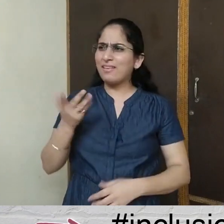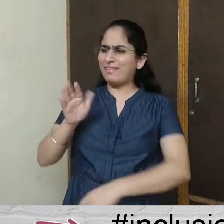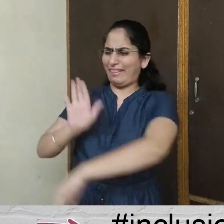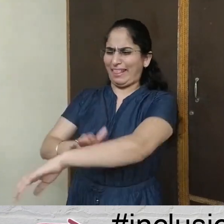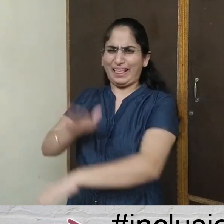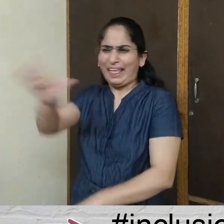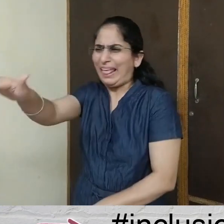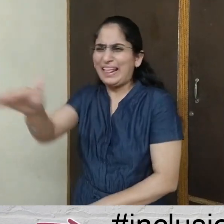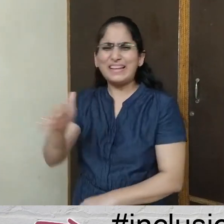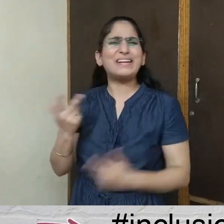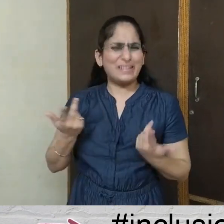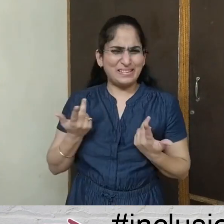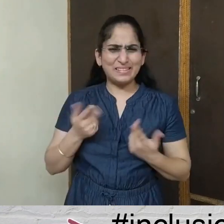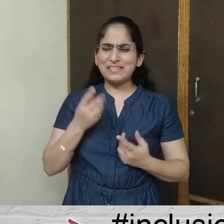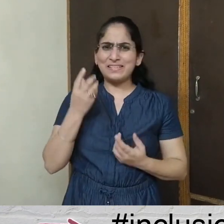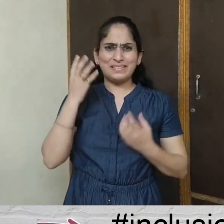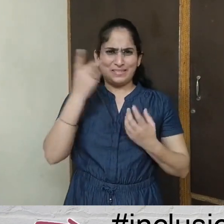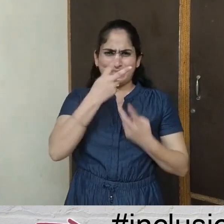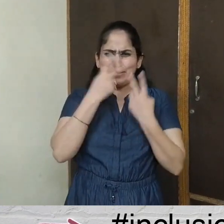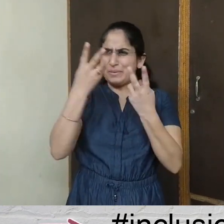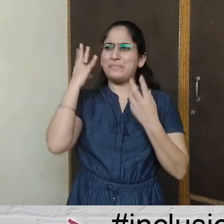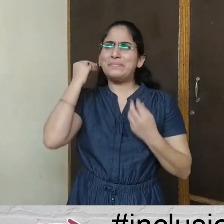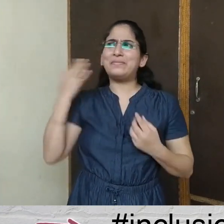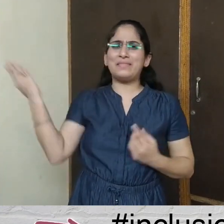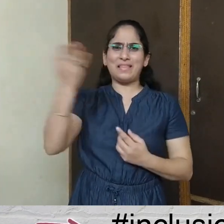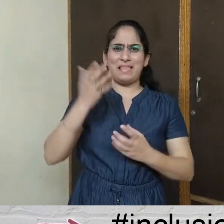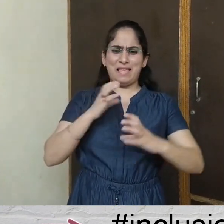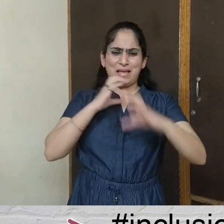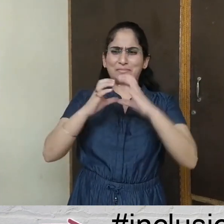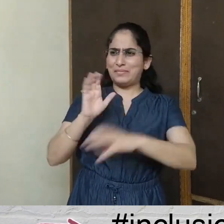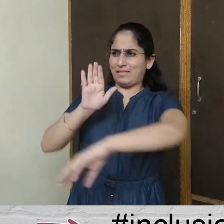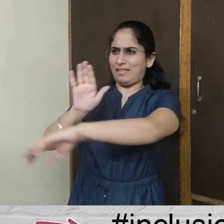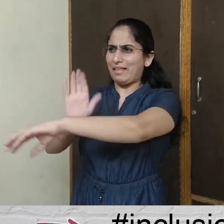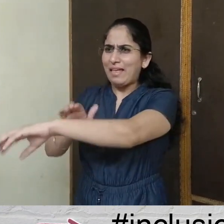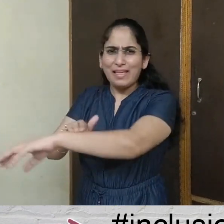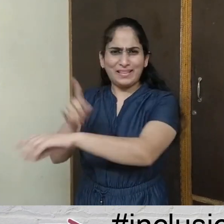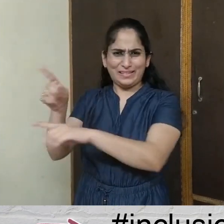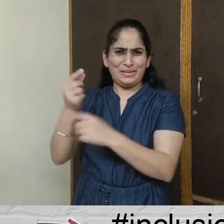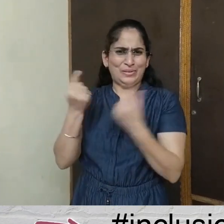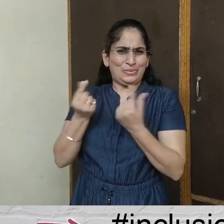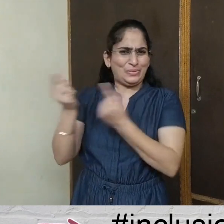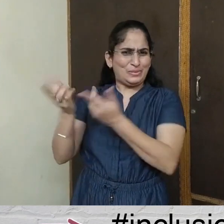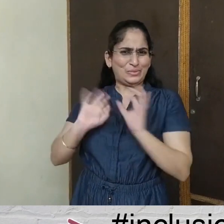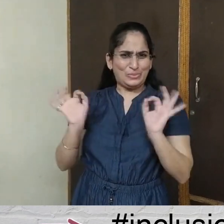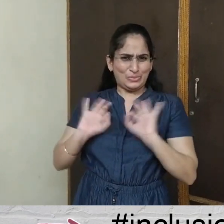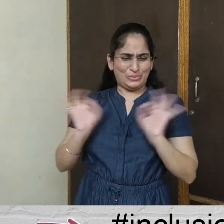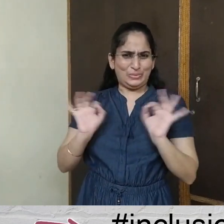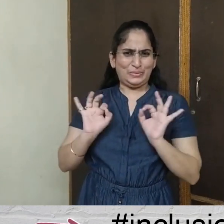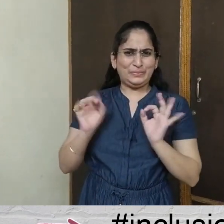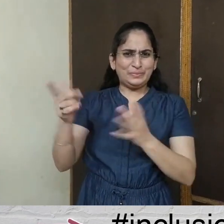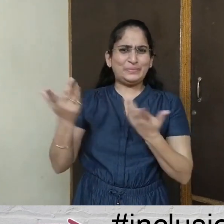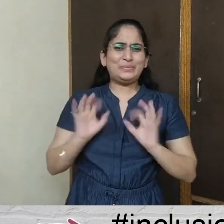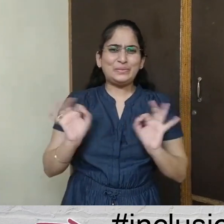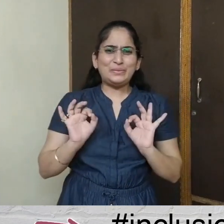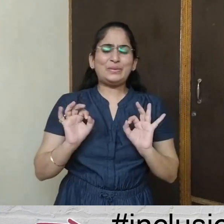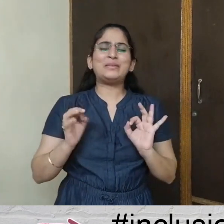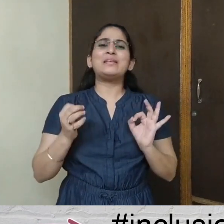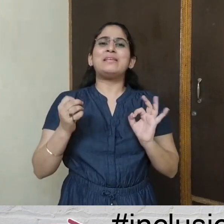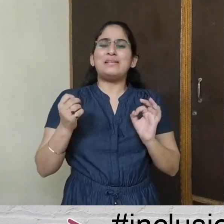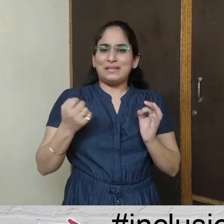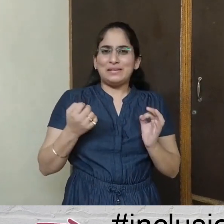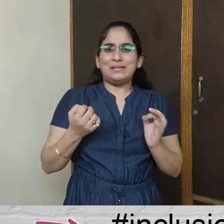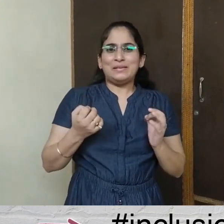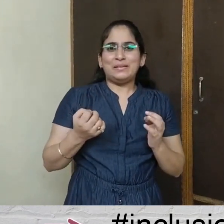भुबाता होते थी वो लोग